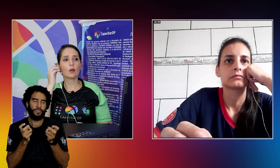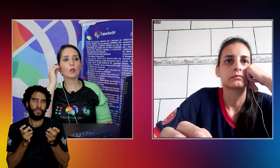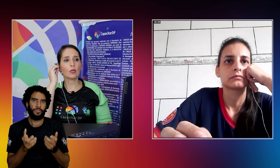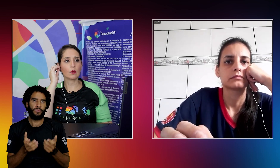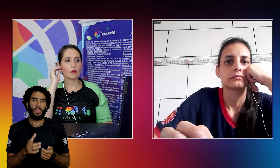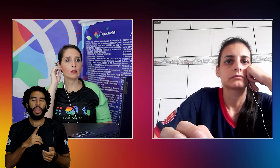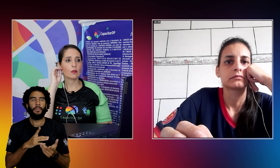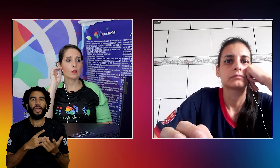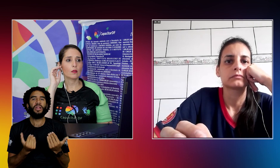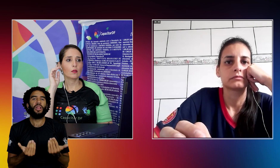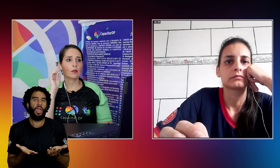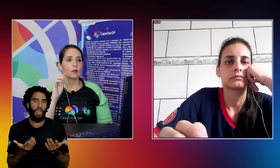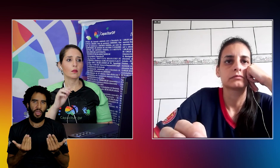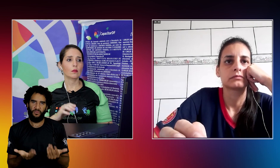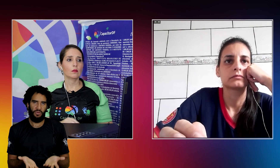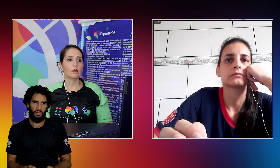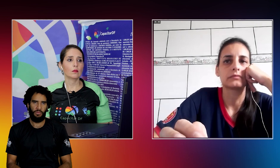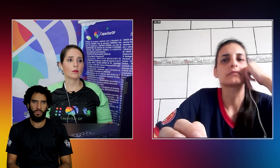mais tranquila.